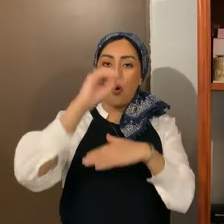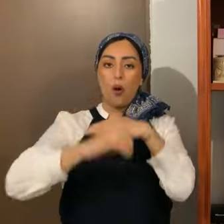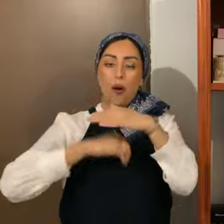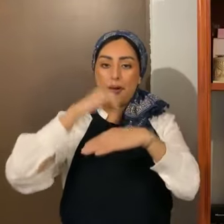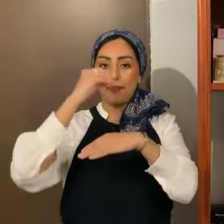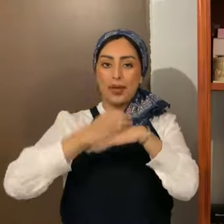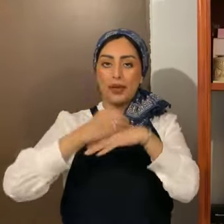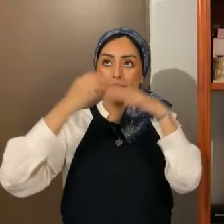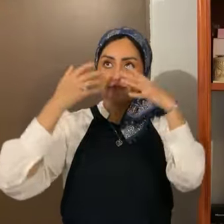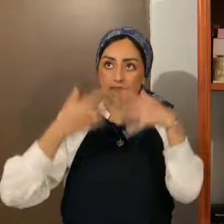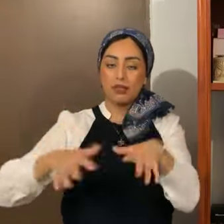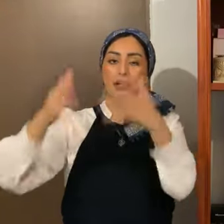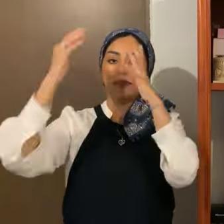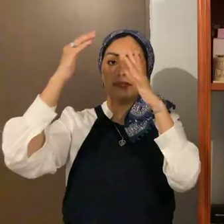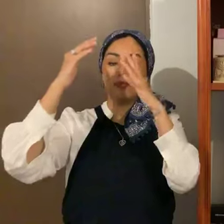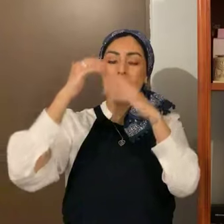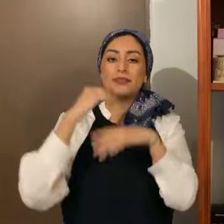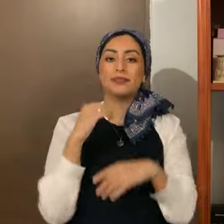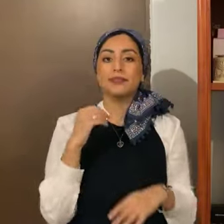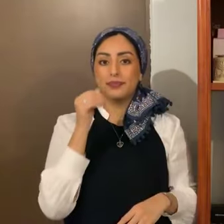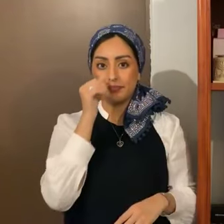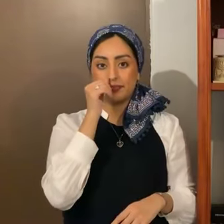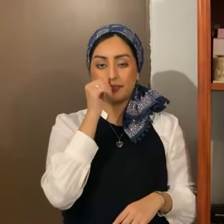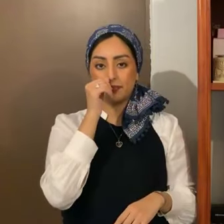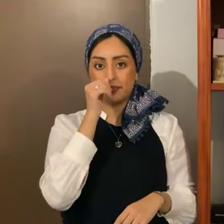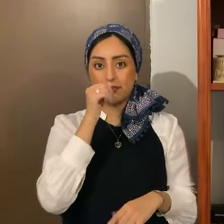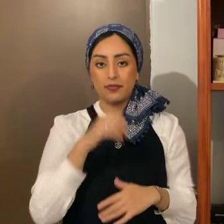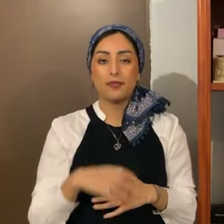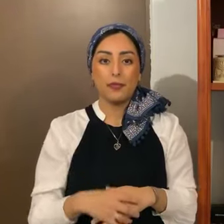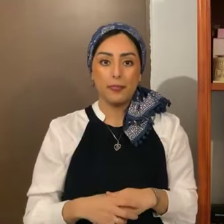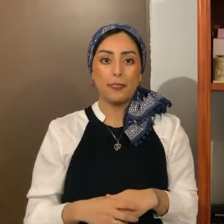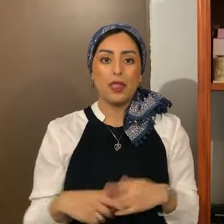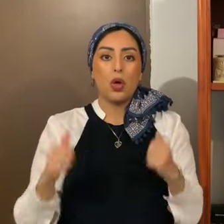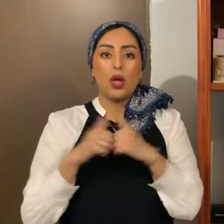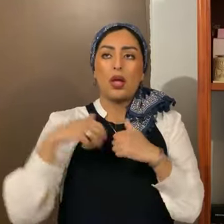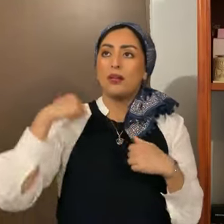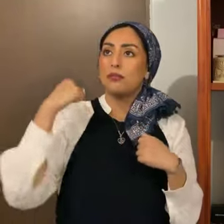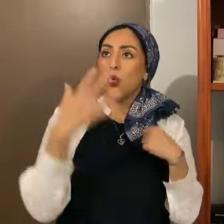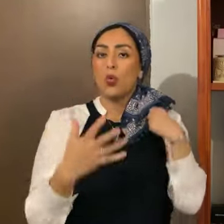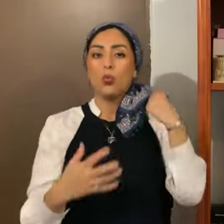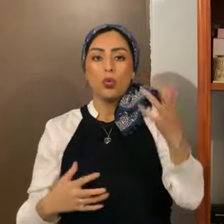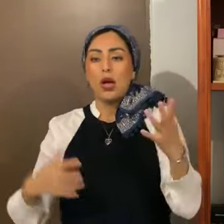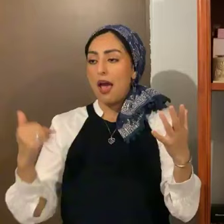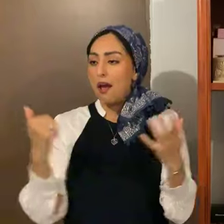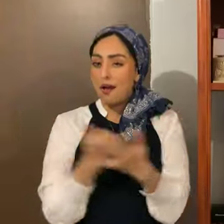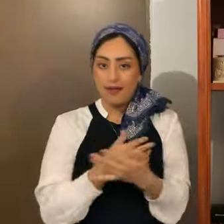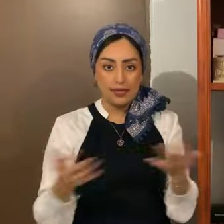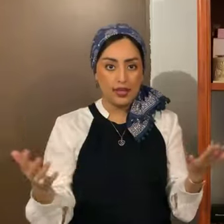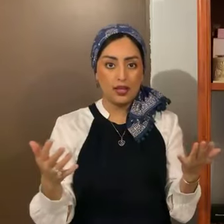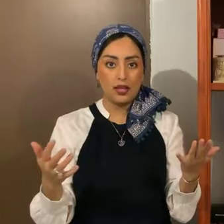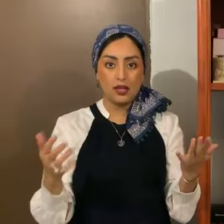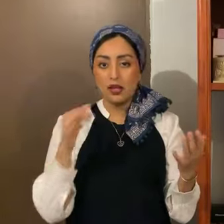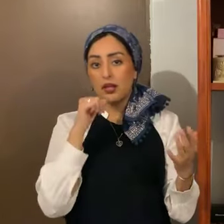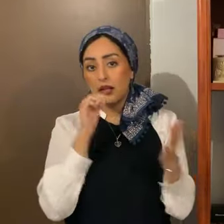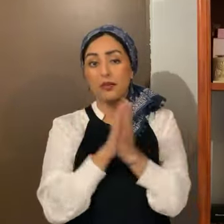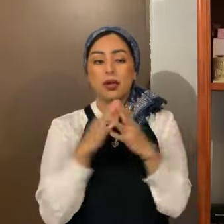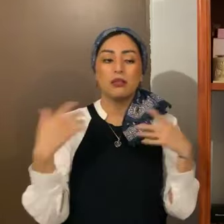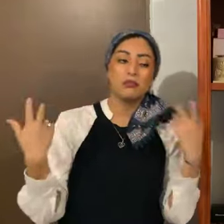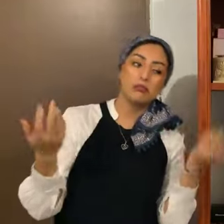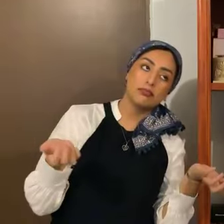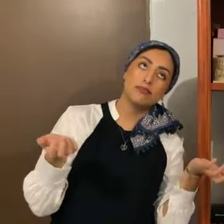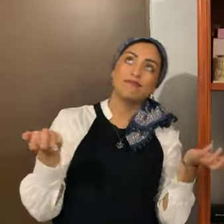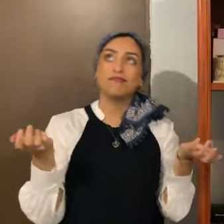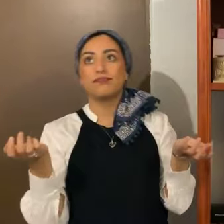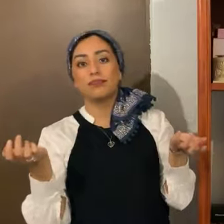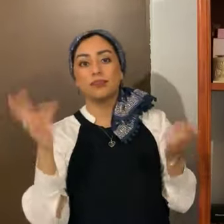Amén, amén, en el nombre de Yahshua Mashiach. Con devoción, todo. No oraciones ahí la se va, eso